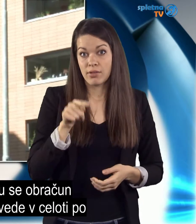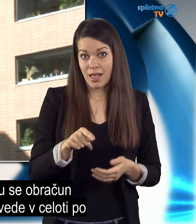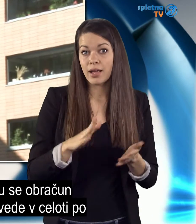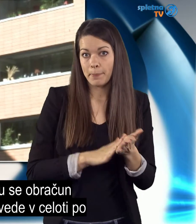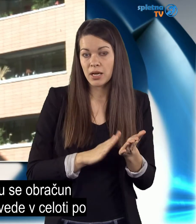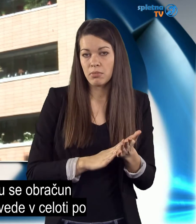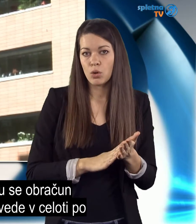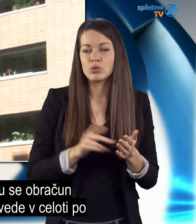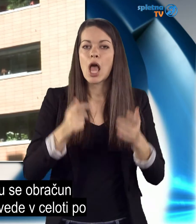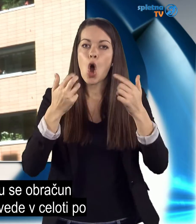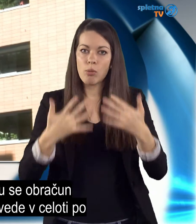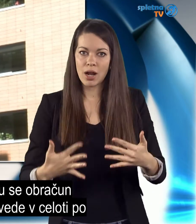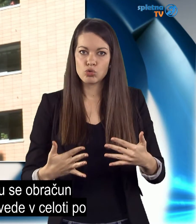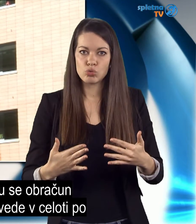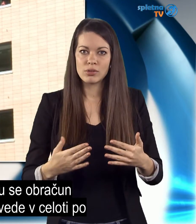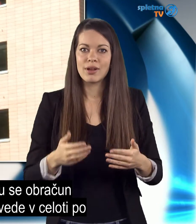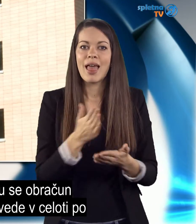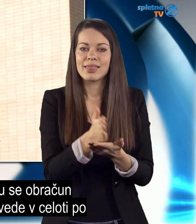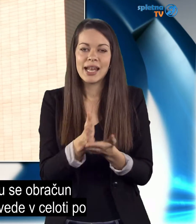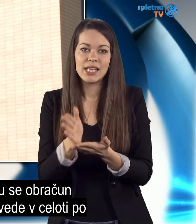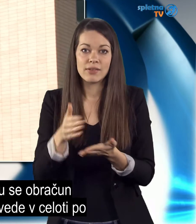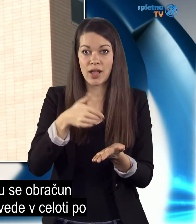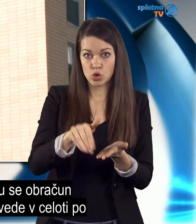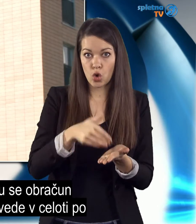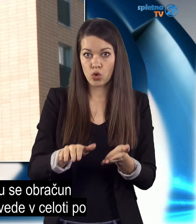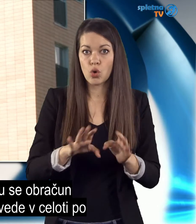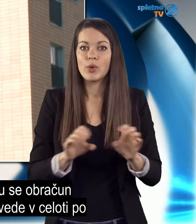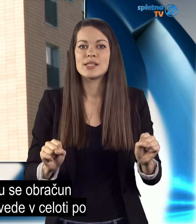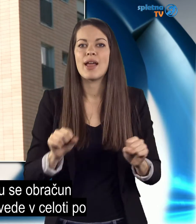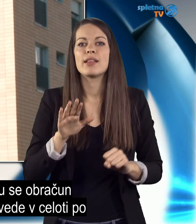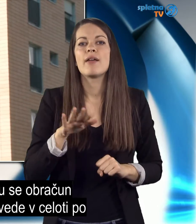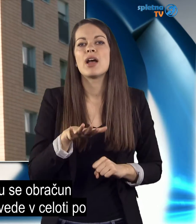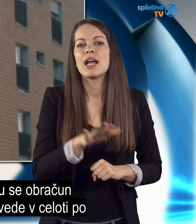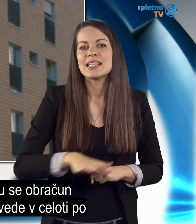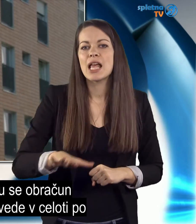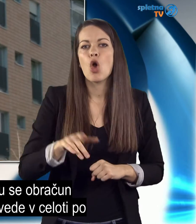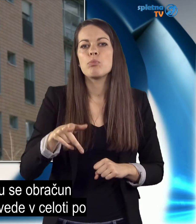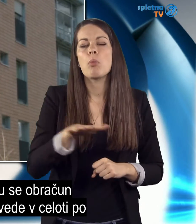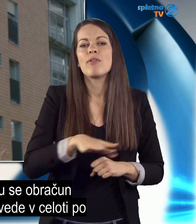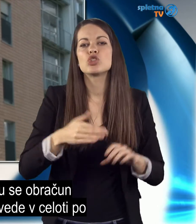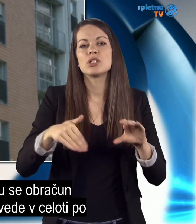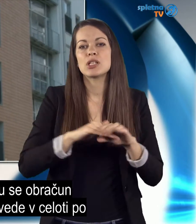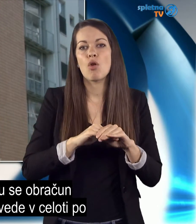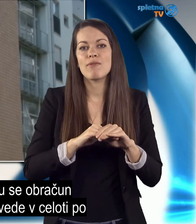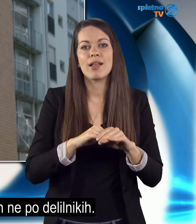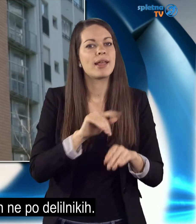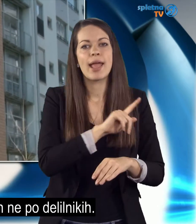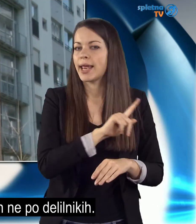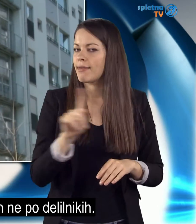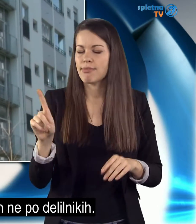V takem primeru se obračun delitve stroškov izvede v celoti po površini stanovanj in ne po